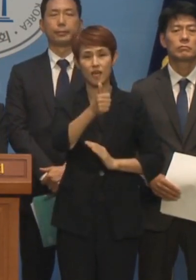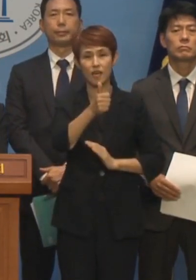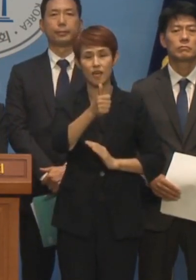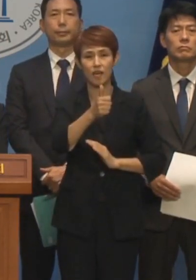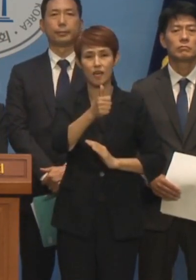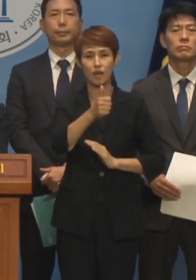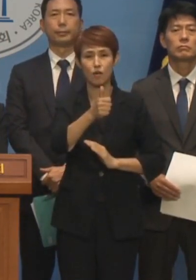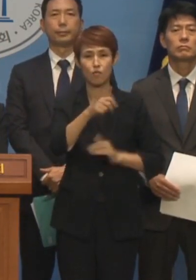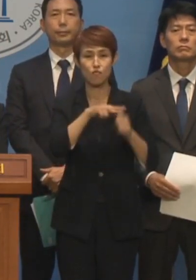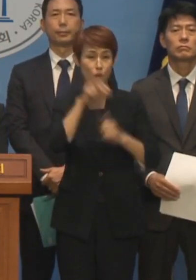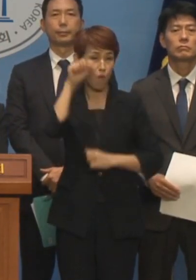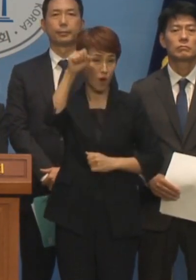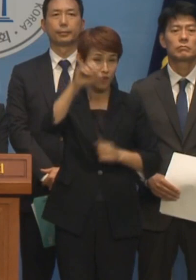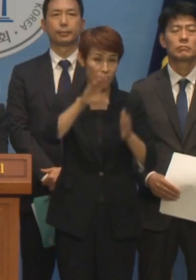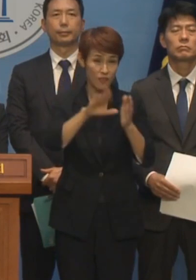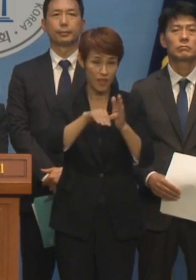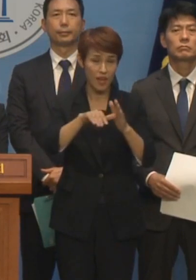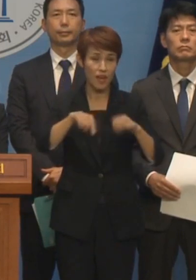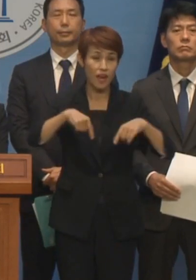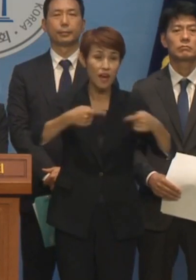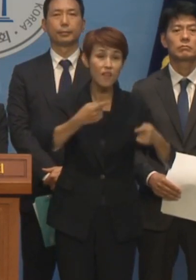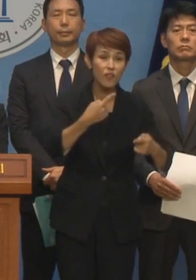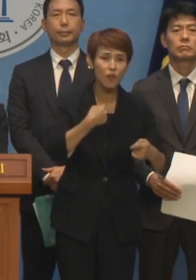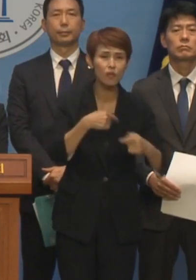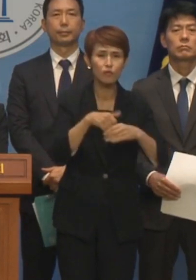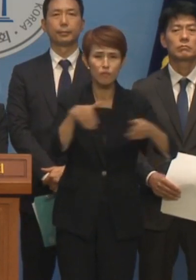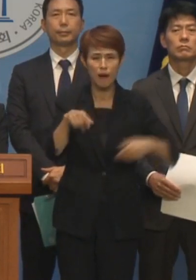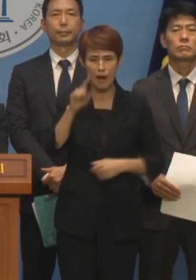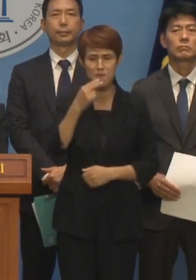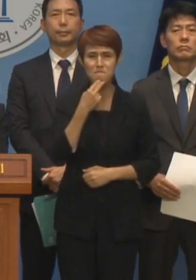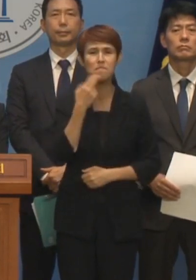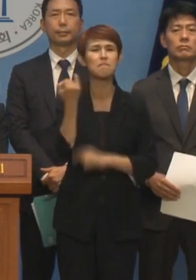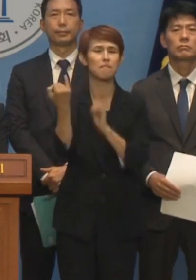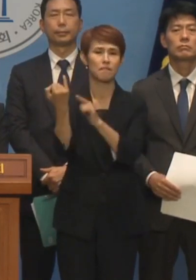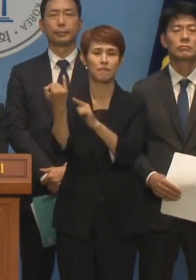최소한의 공정성, 중립성조차 없는 인물입니다.